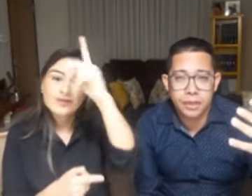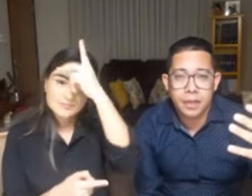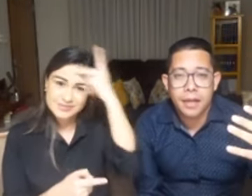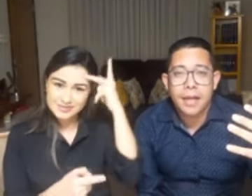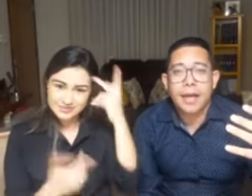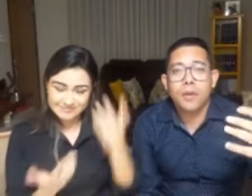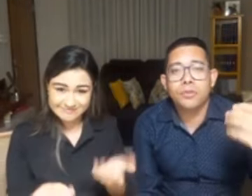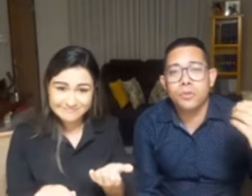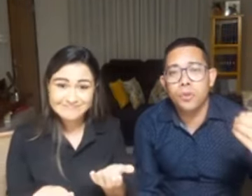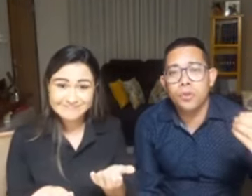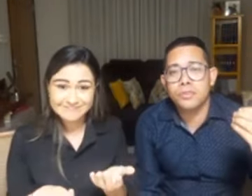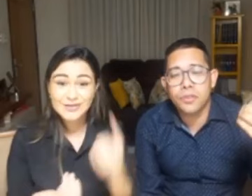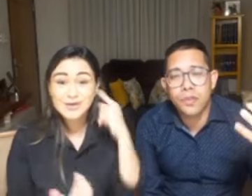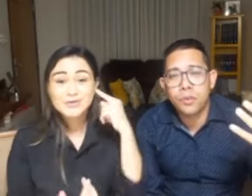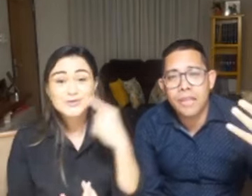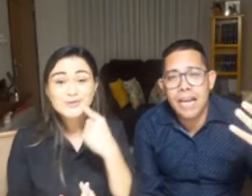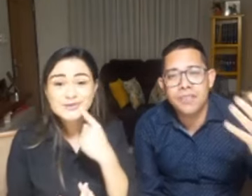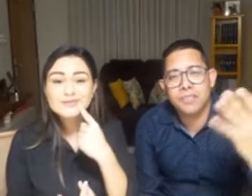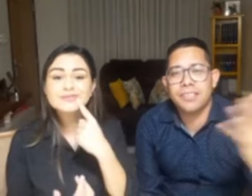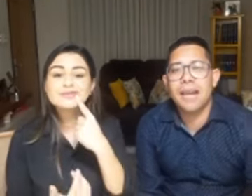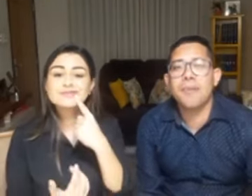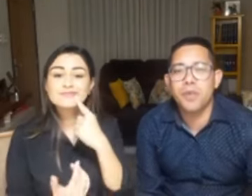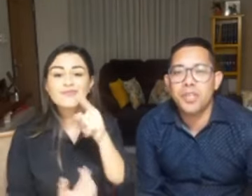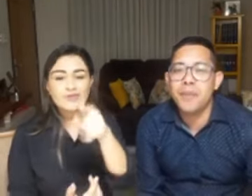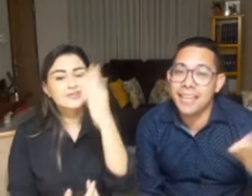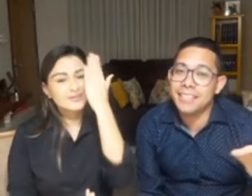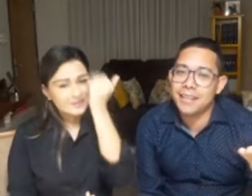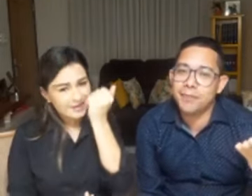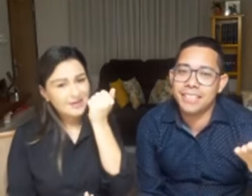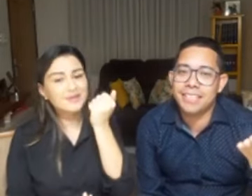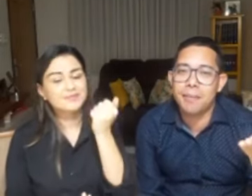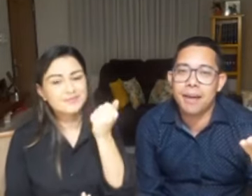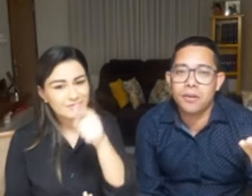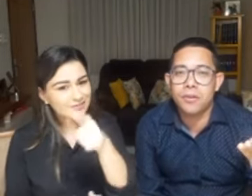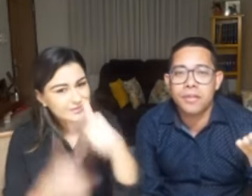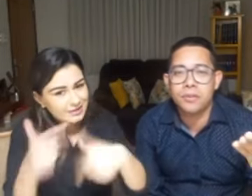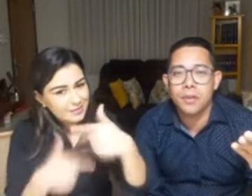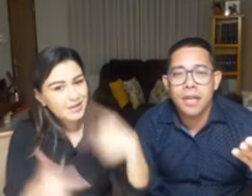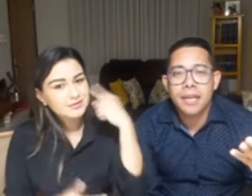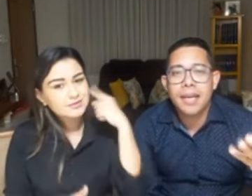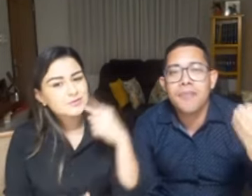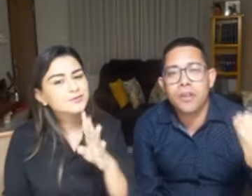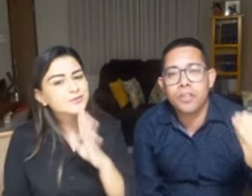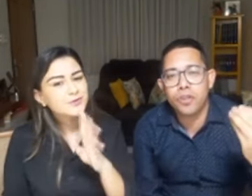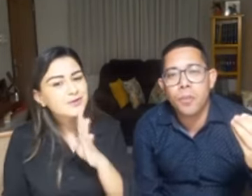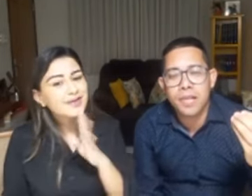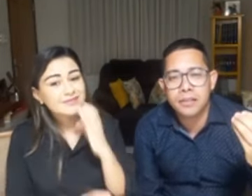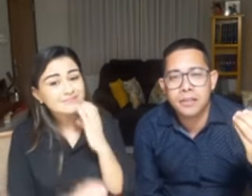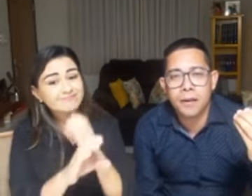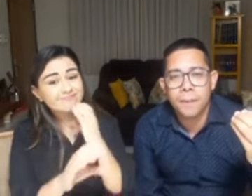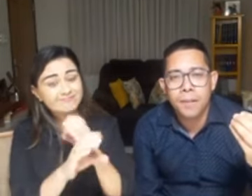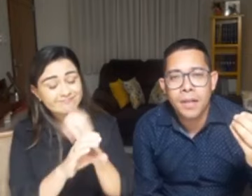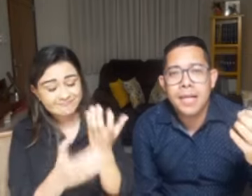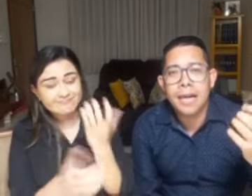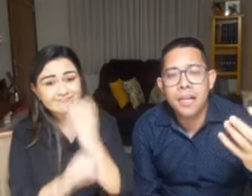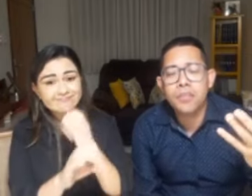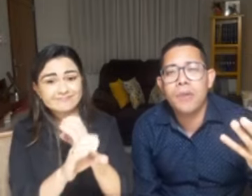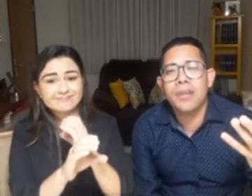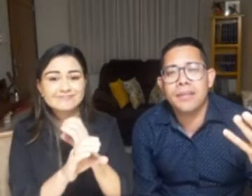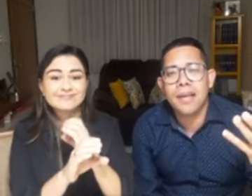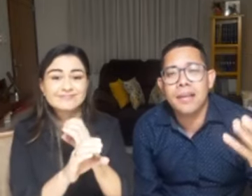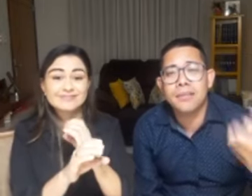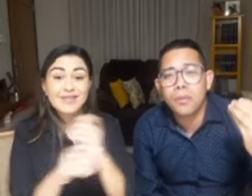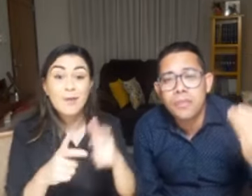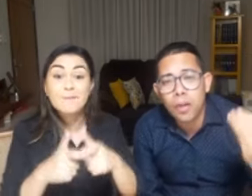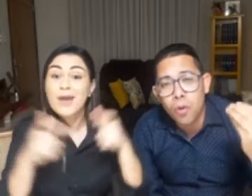pessoas. Os surdos, a dificuldade, você sabe muito bem, que você que trabalha com isso, que é a falta de comunicação. E a grande